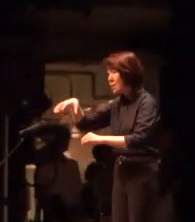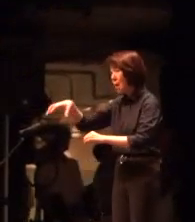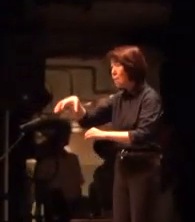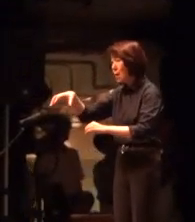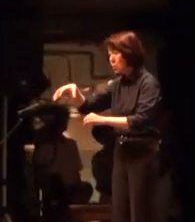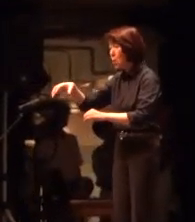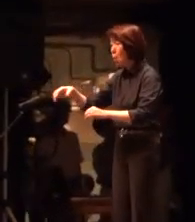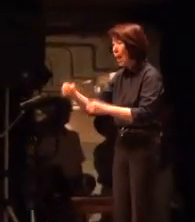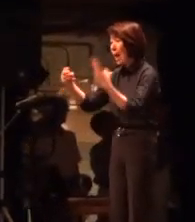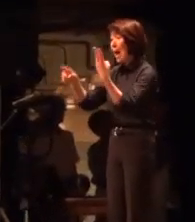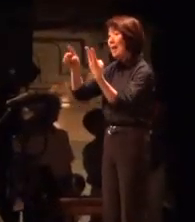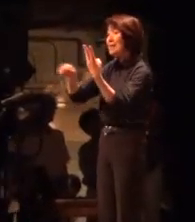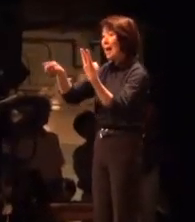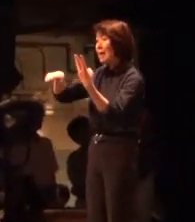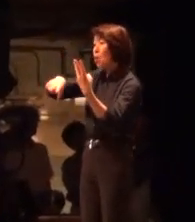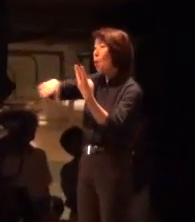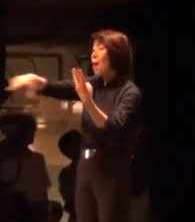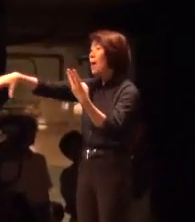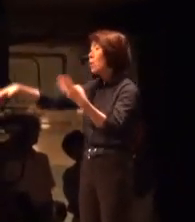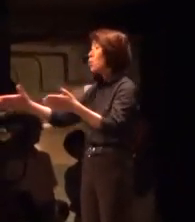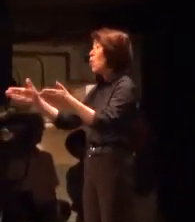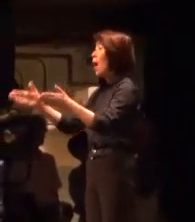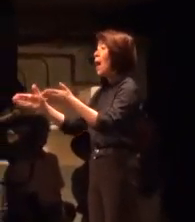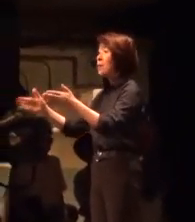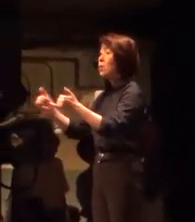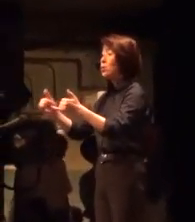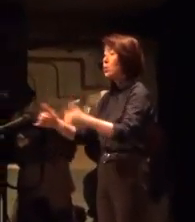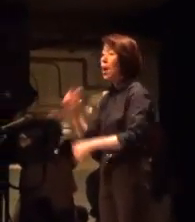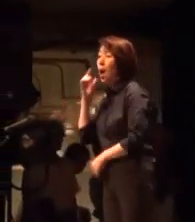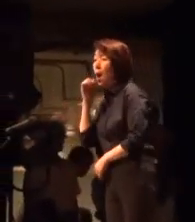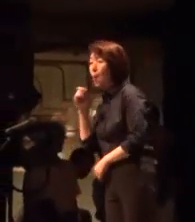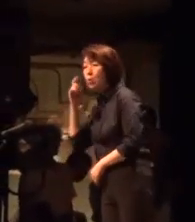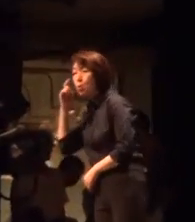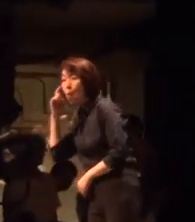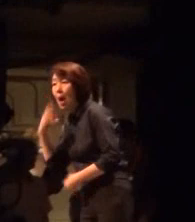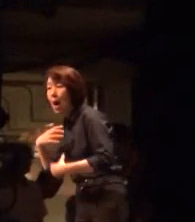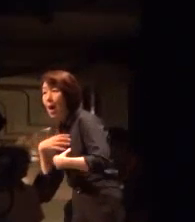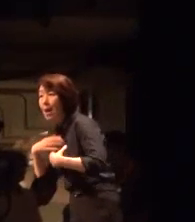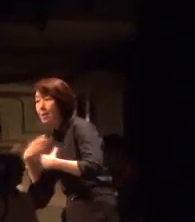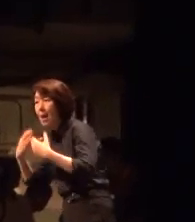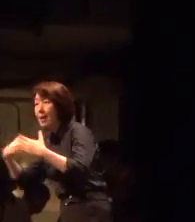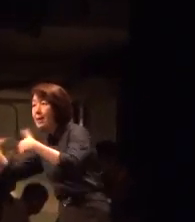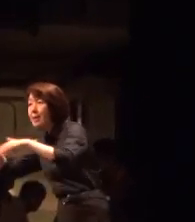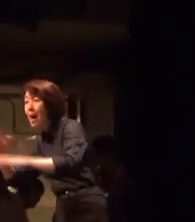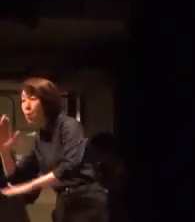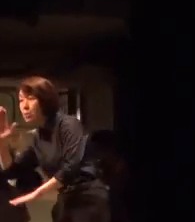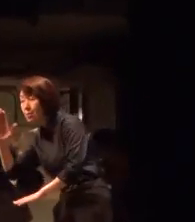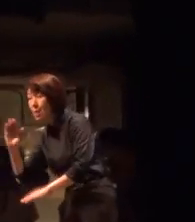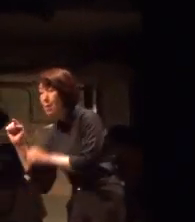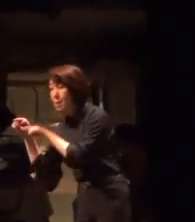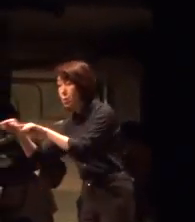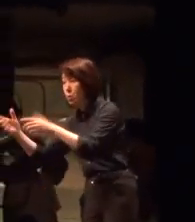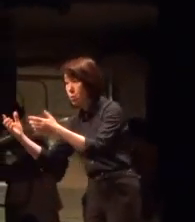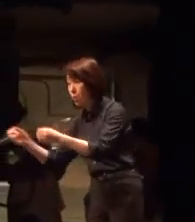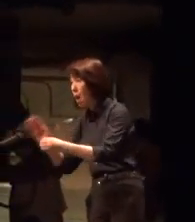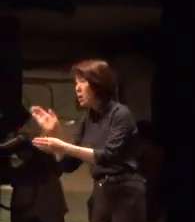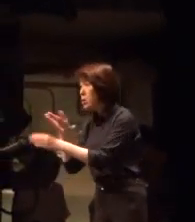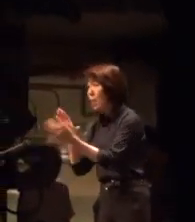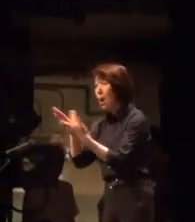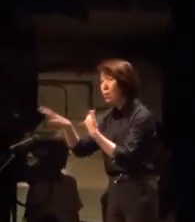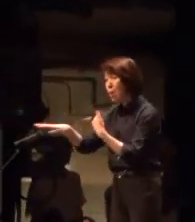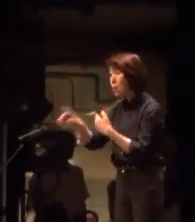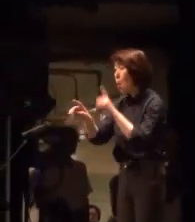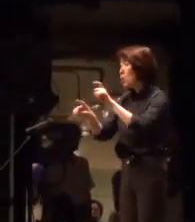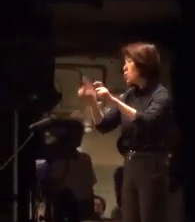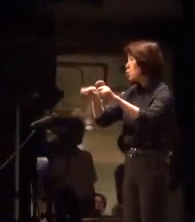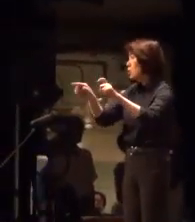電所から3キロメートルの範囲の人たちに万一のことを考えて避難しろという指示を出しました。しばらくしたら10